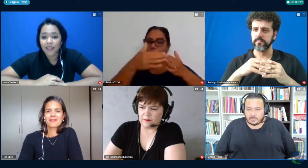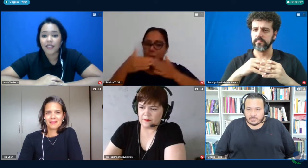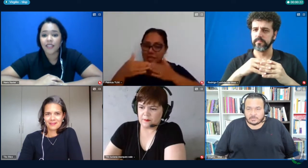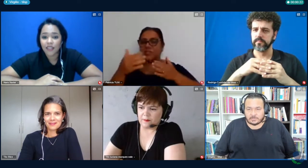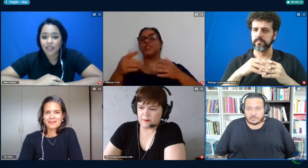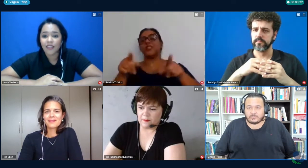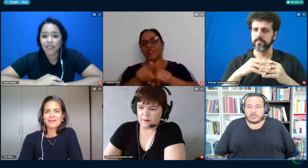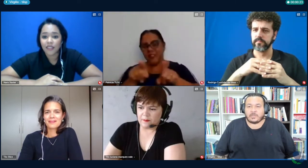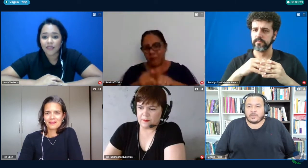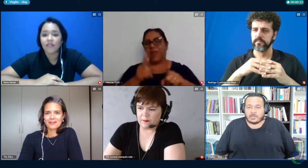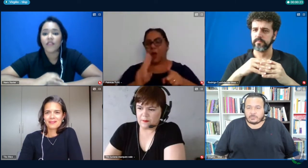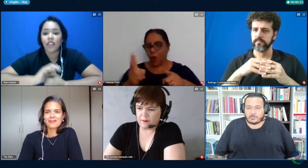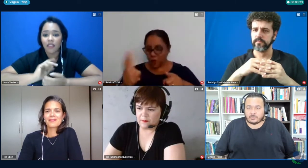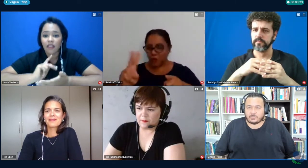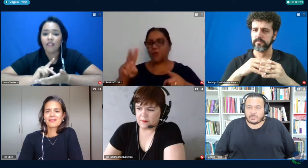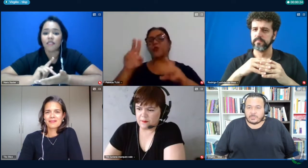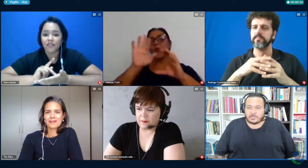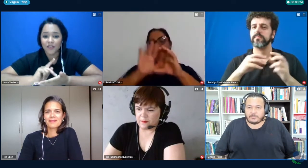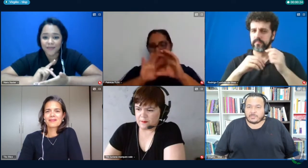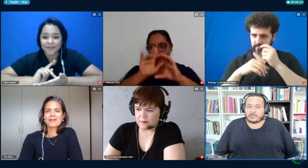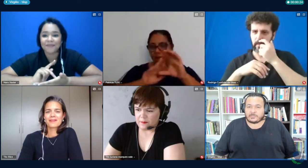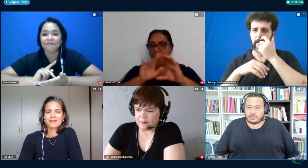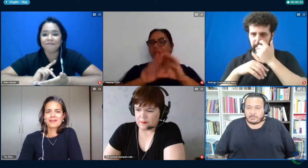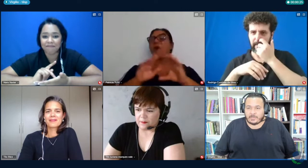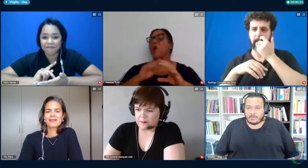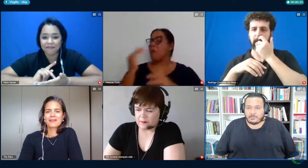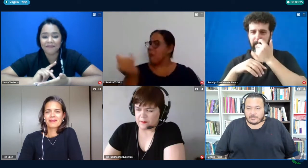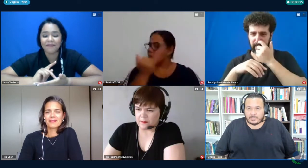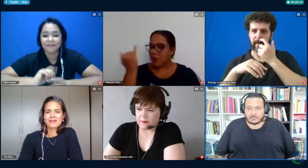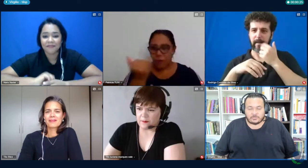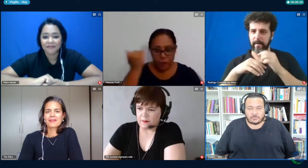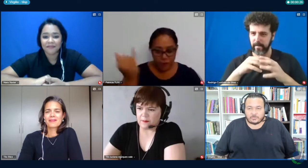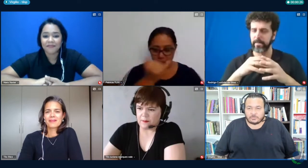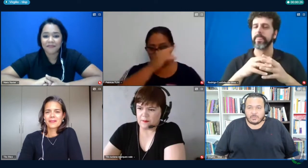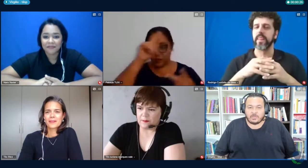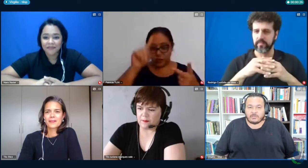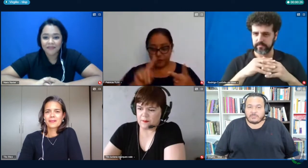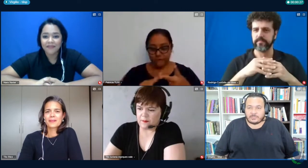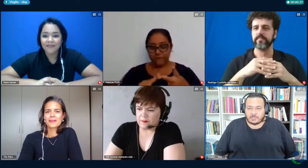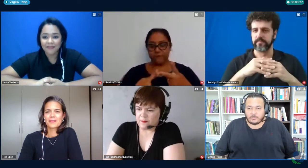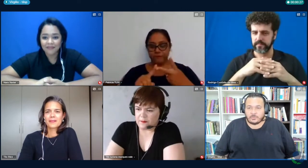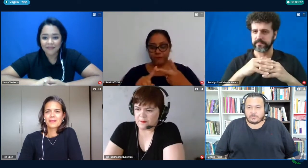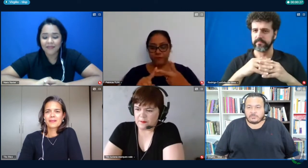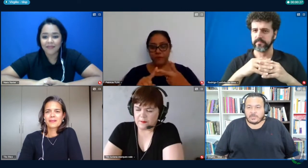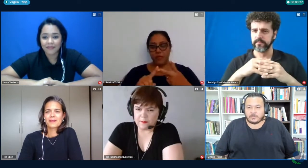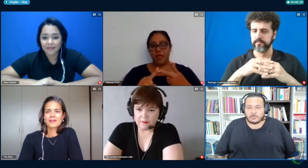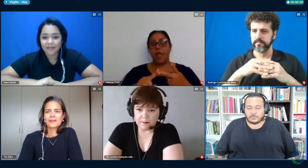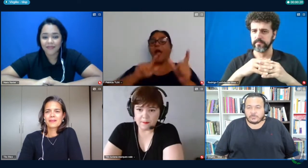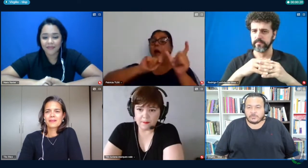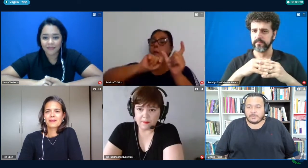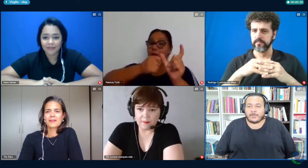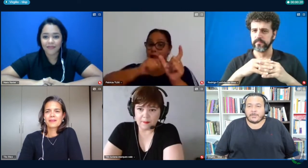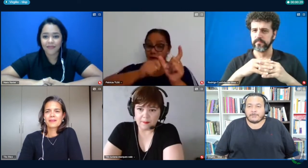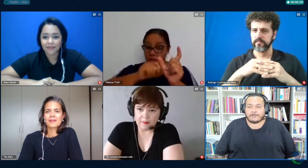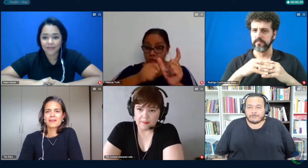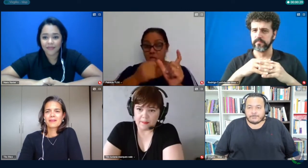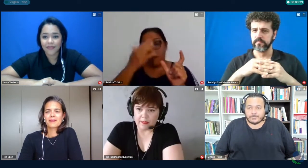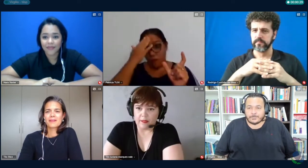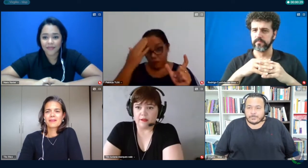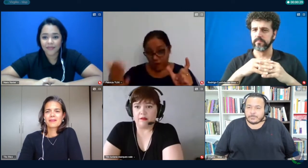outros orientandos nas próximas defesas também o façam. Isso vai ser muito valioso.